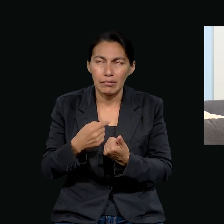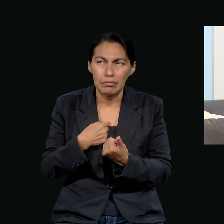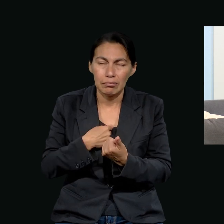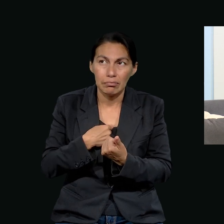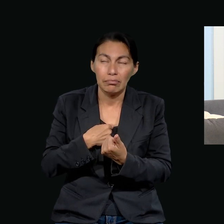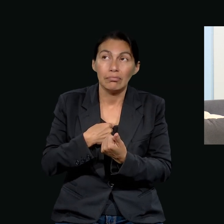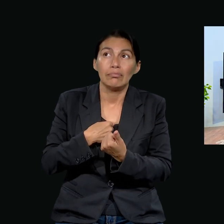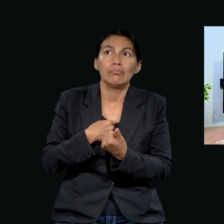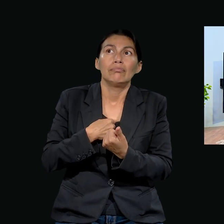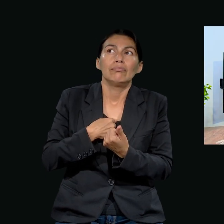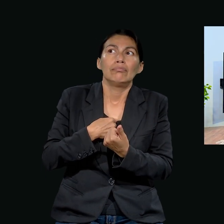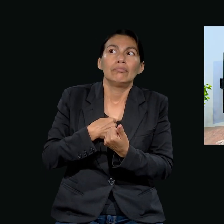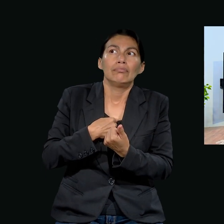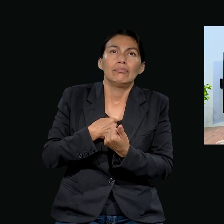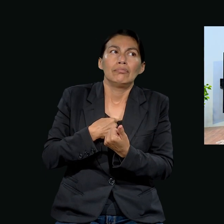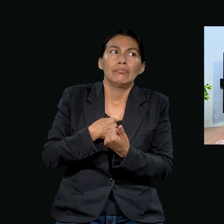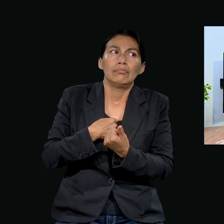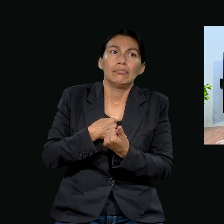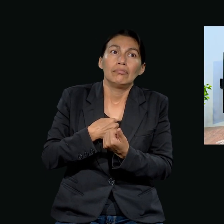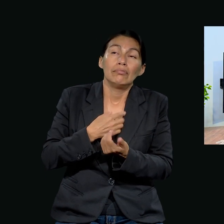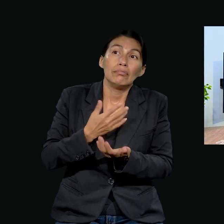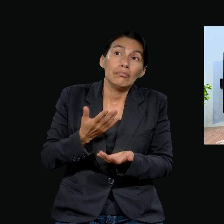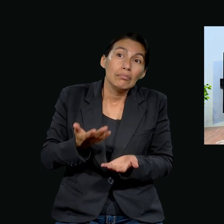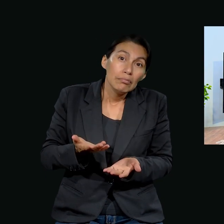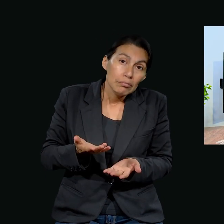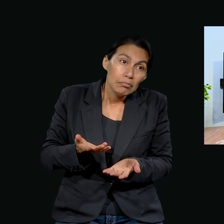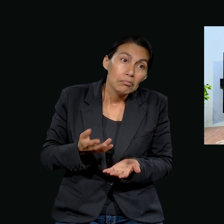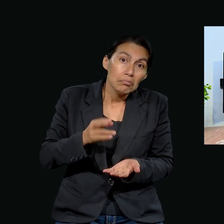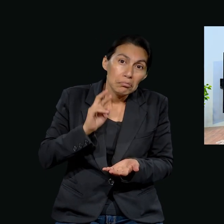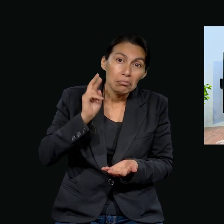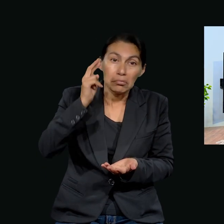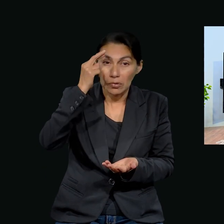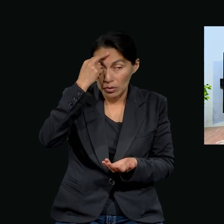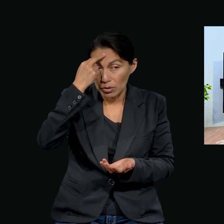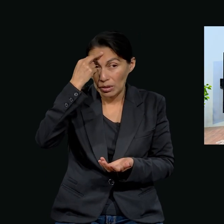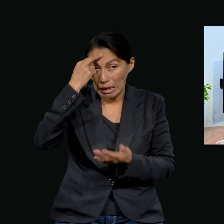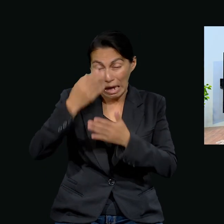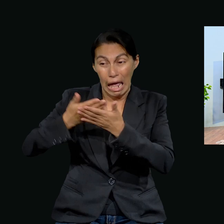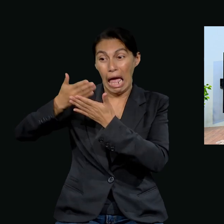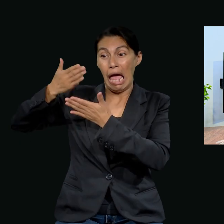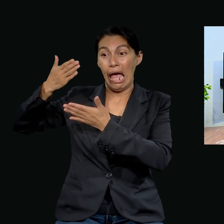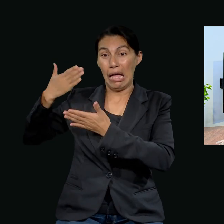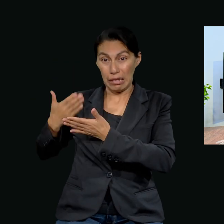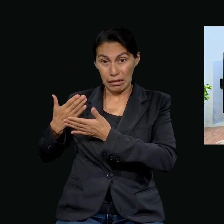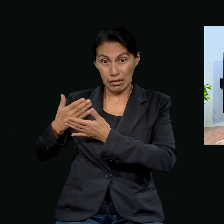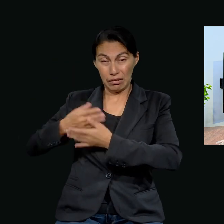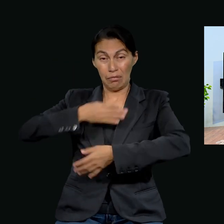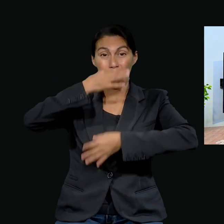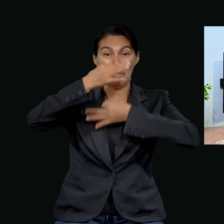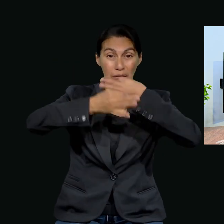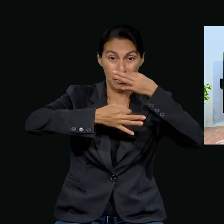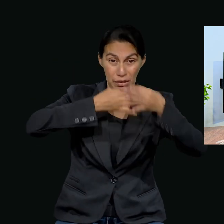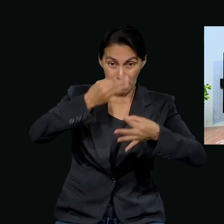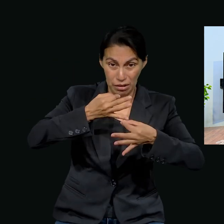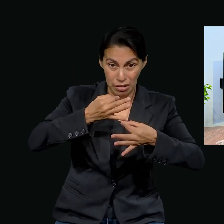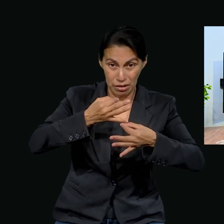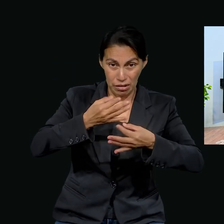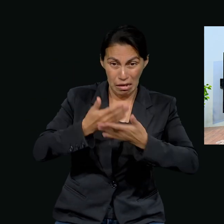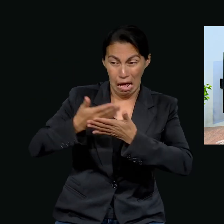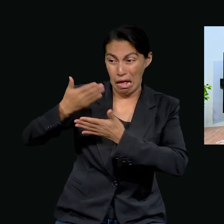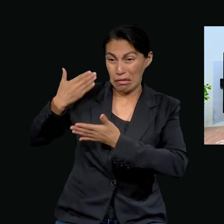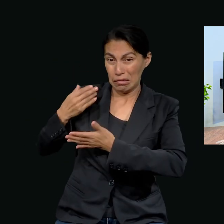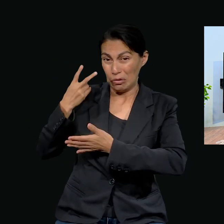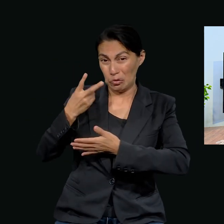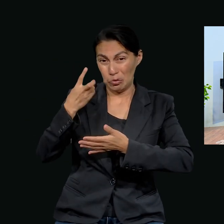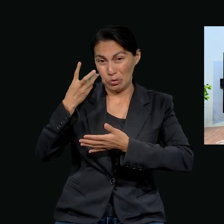Bueno, yo entonces me acordé, dije, bueno, ahora aplícate tú tu propia medicina, porque tú hace